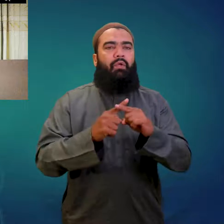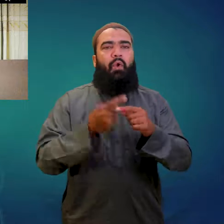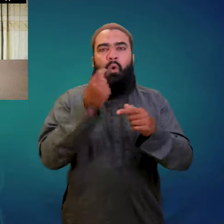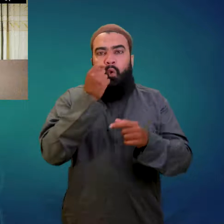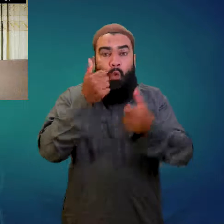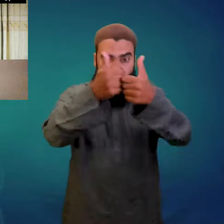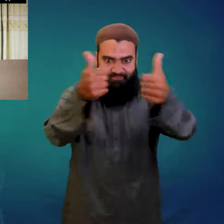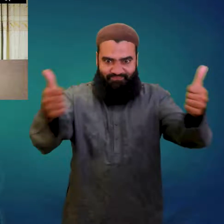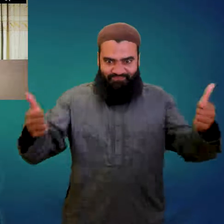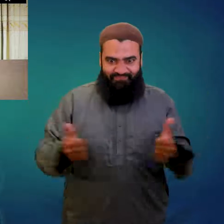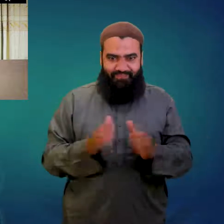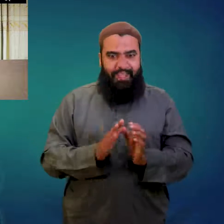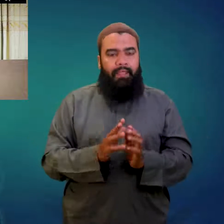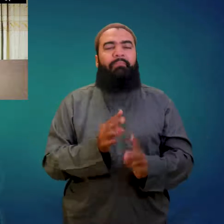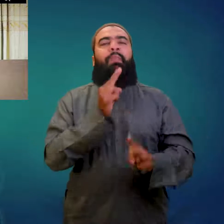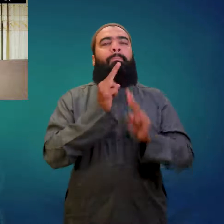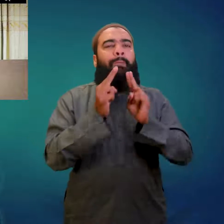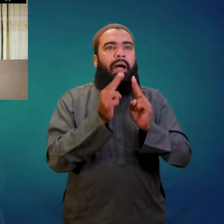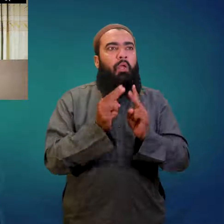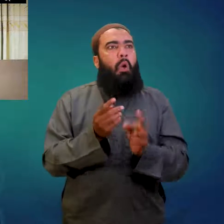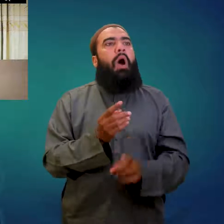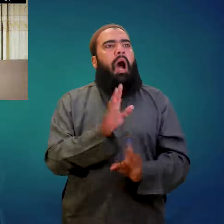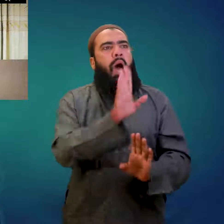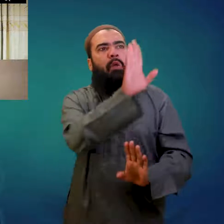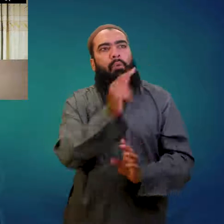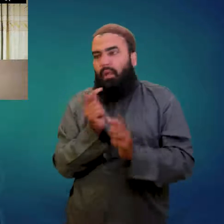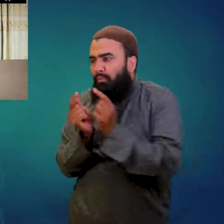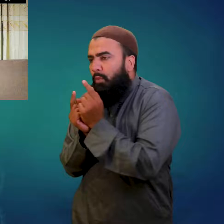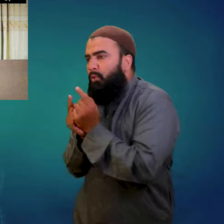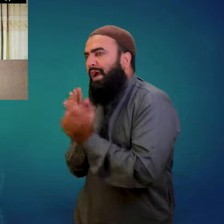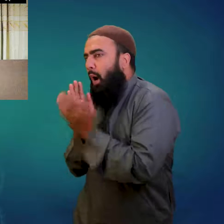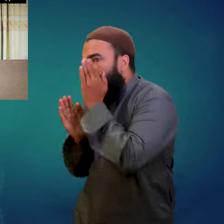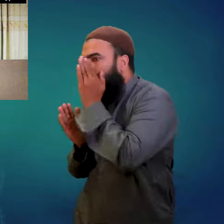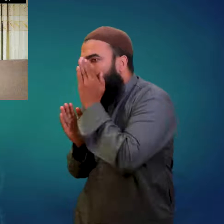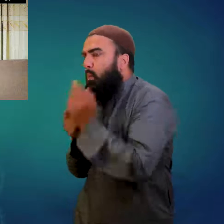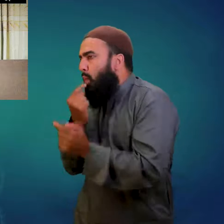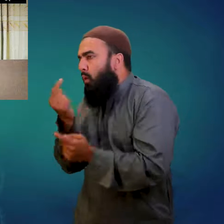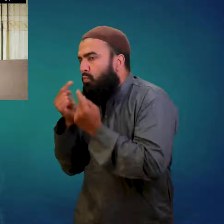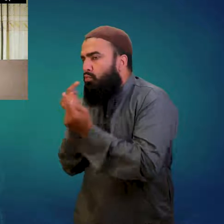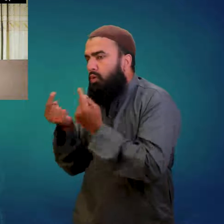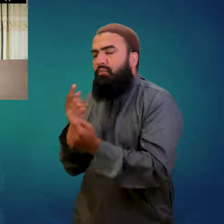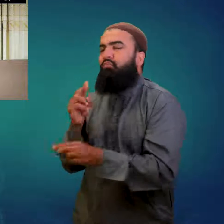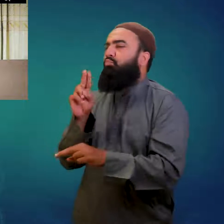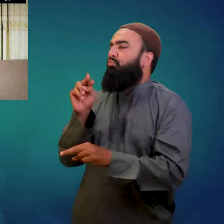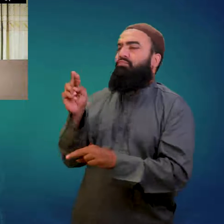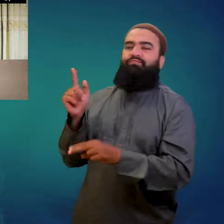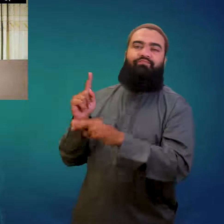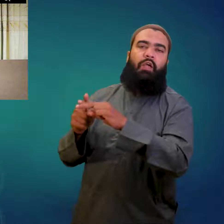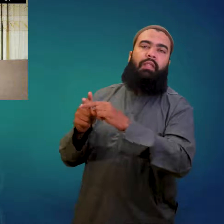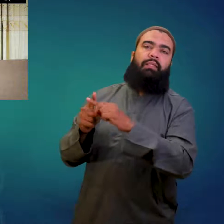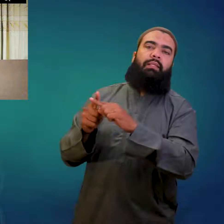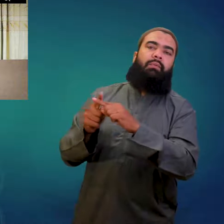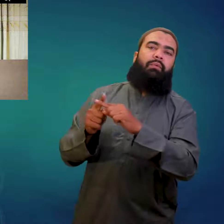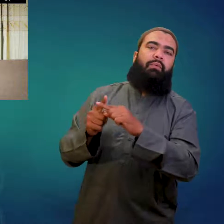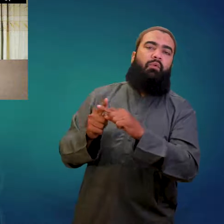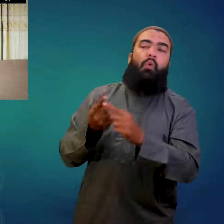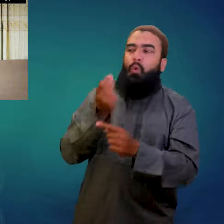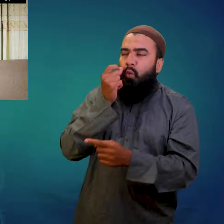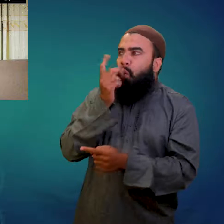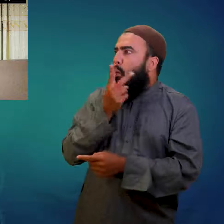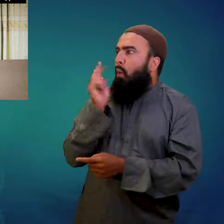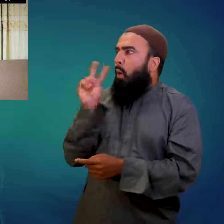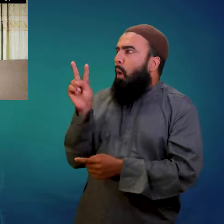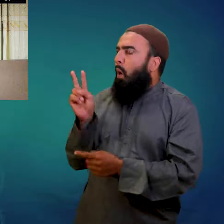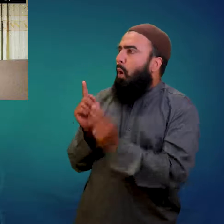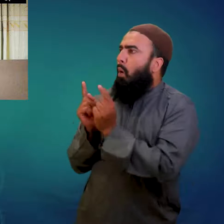ایک جگہ پر ہوں تو پھر 2 لوگ ایک طرف ہو کر سرگوشی میں مبتلا نہ ہوں کہ اس